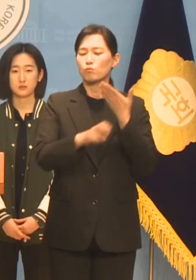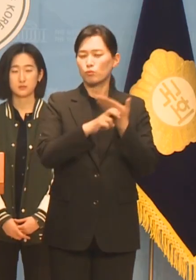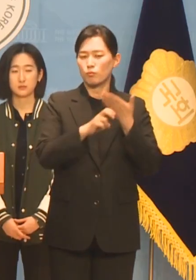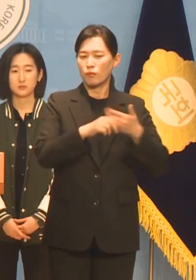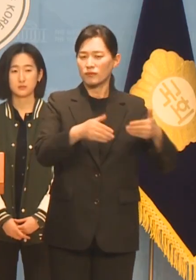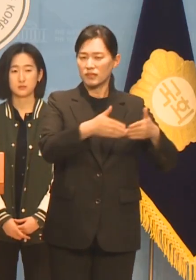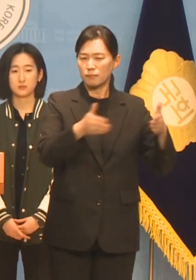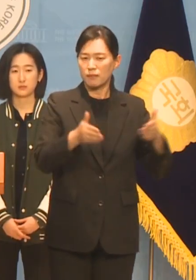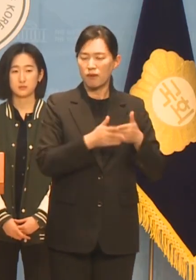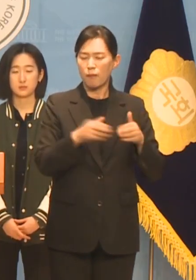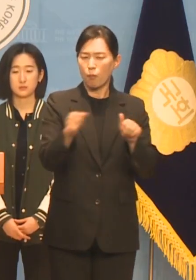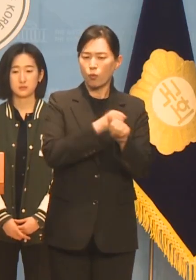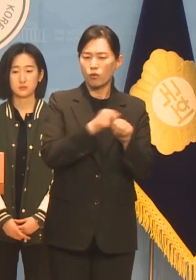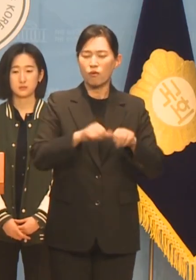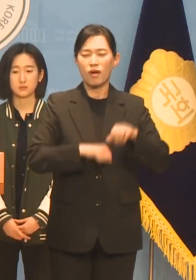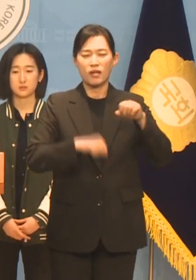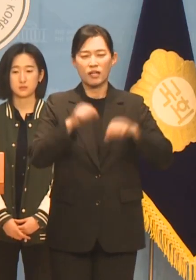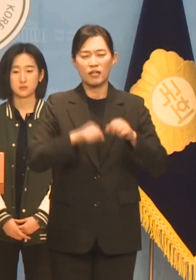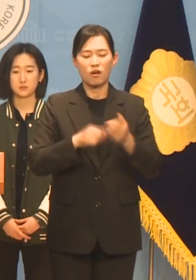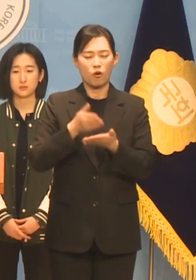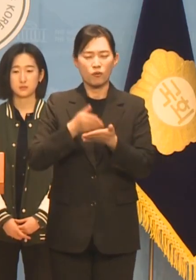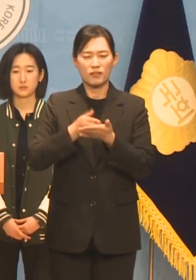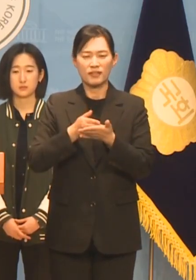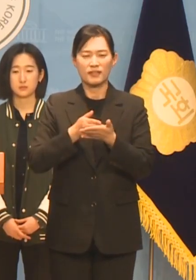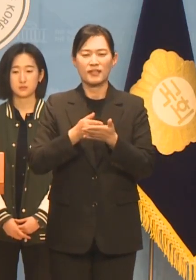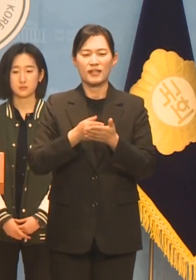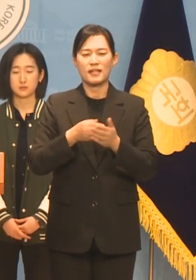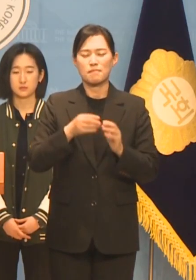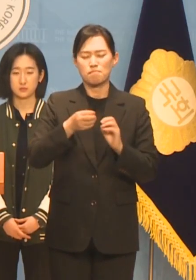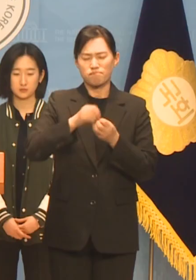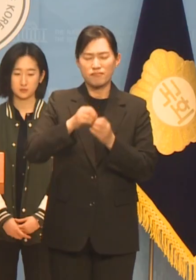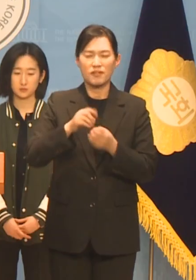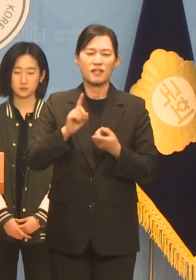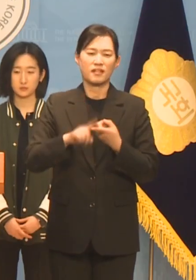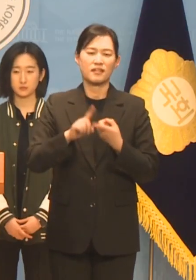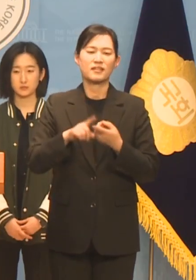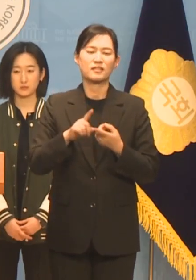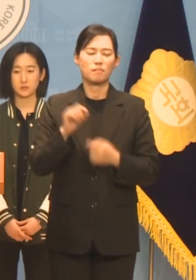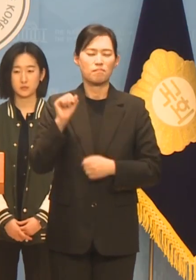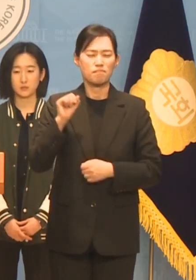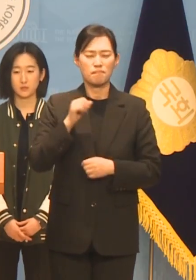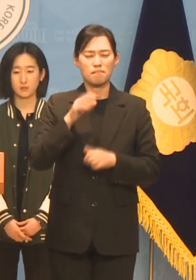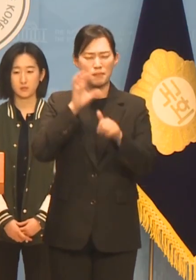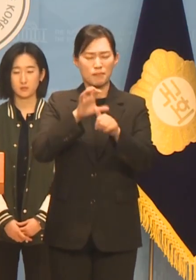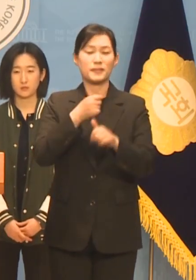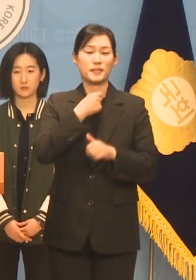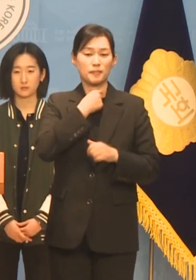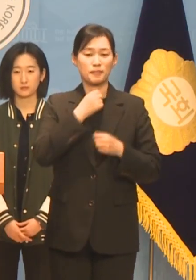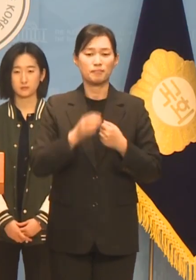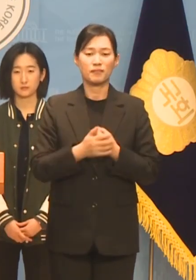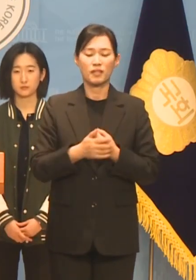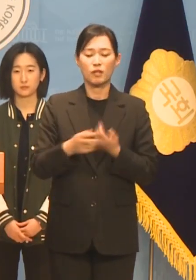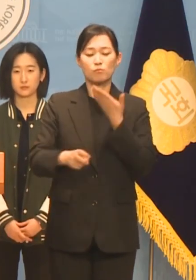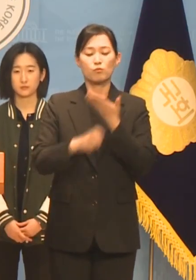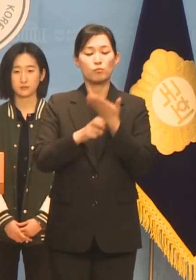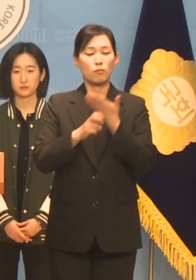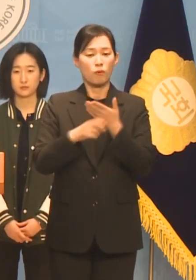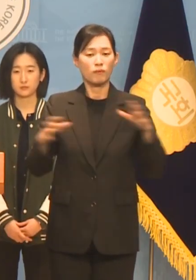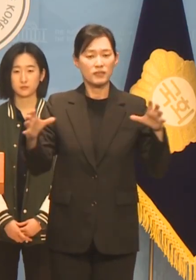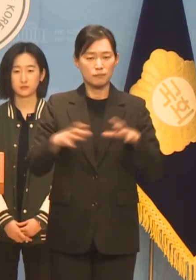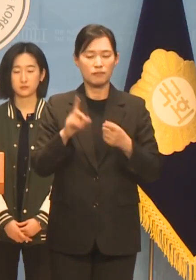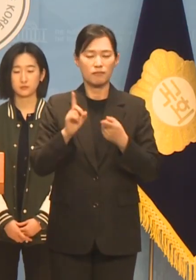집회와 폭력행위 그리고 언론의 왜곡 보도를 규탄하기 위하여 이 자리에 섰습니다. 먼저 대진연의 불법 집회와